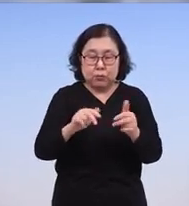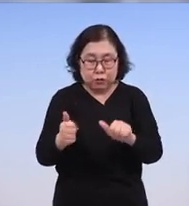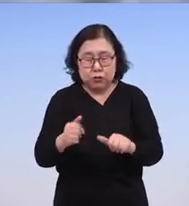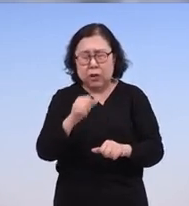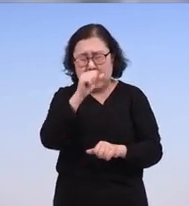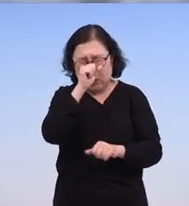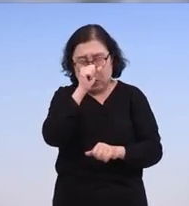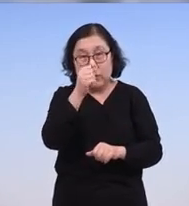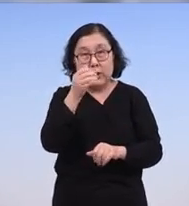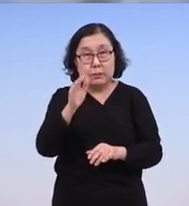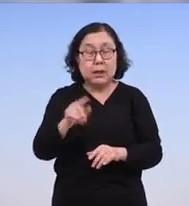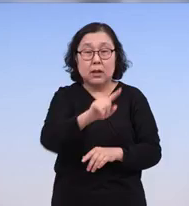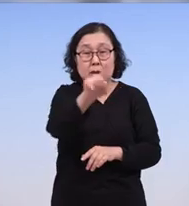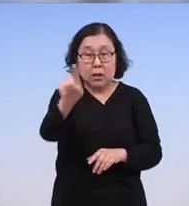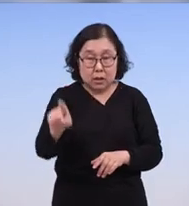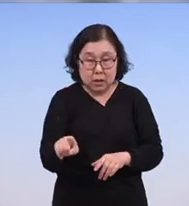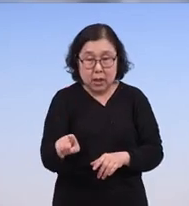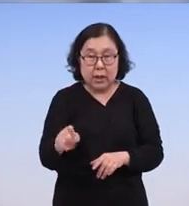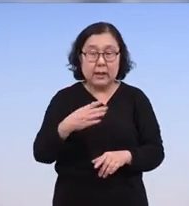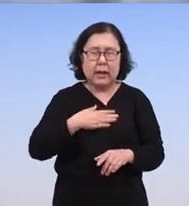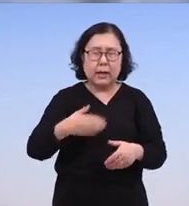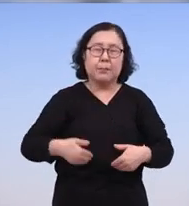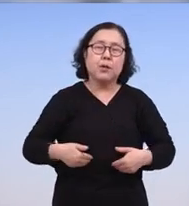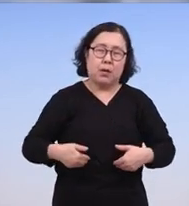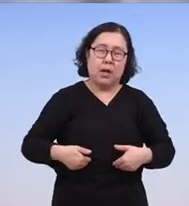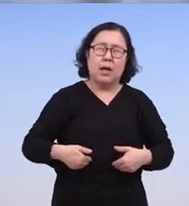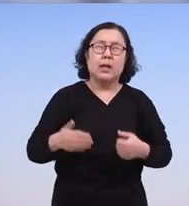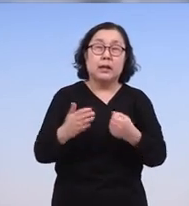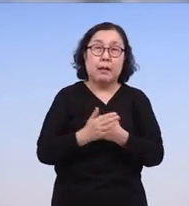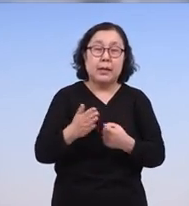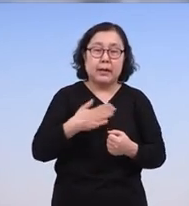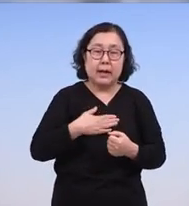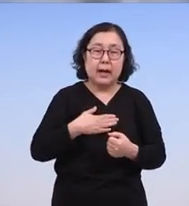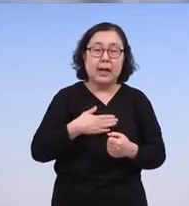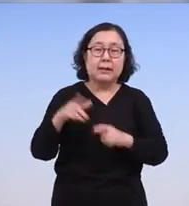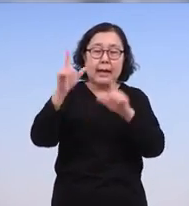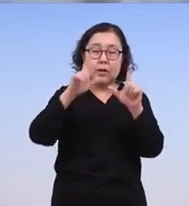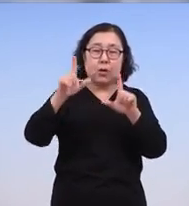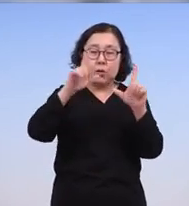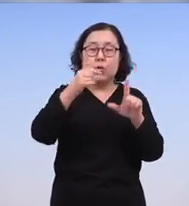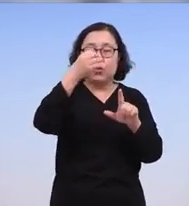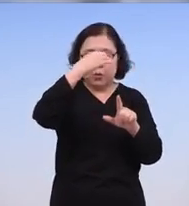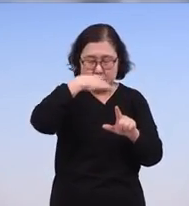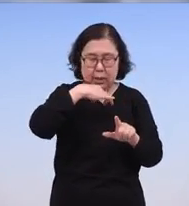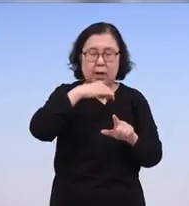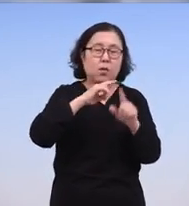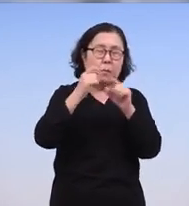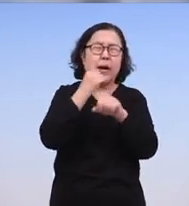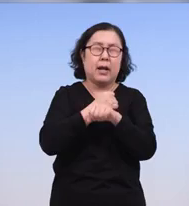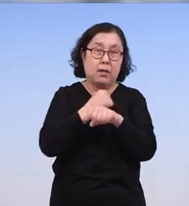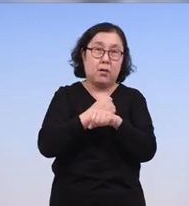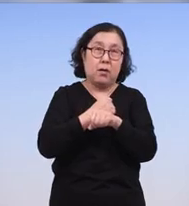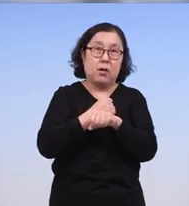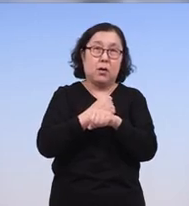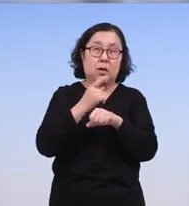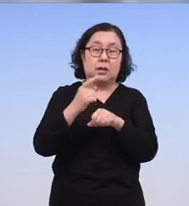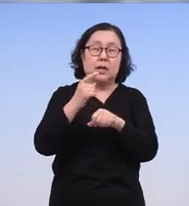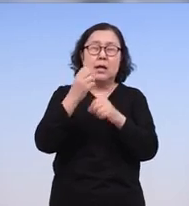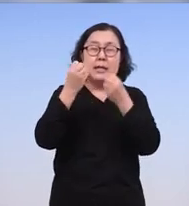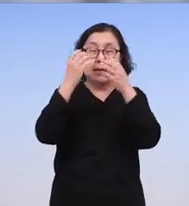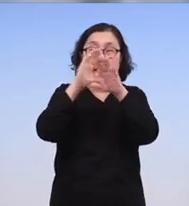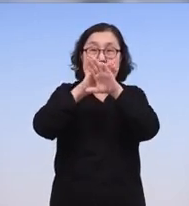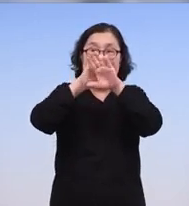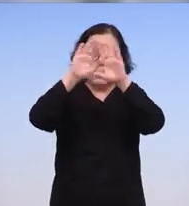죽어서 주님 곁에 가는 게 내게 유익하지만 너희들에게 내가 아직도 필요하기 때문에, 그러면서 늘 새하늘과 새